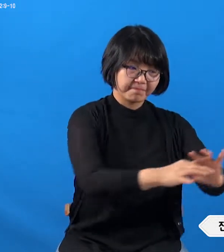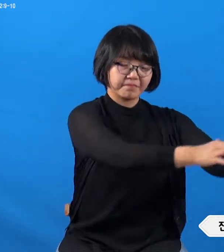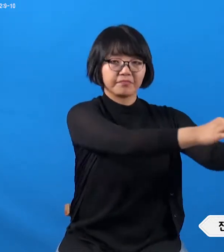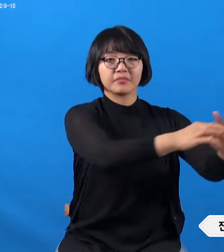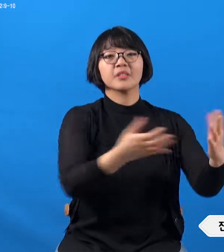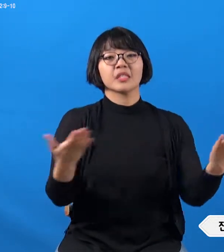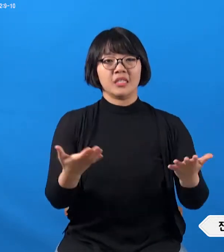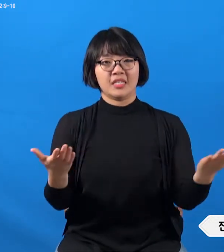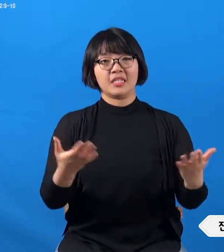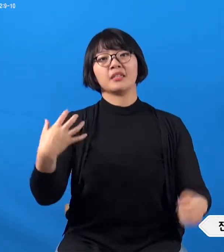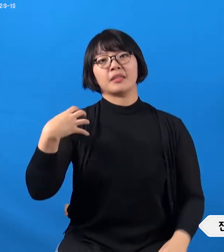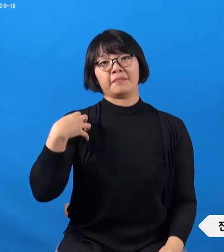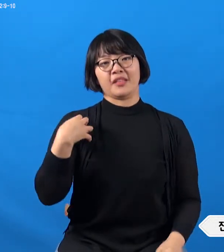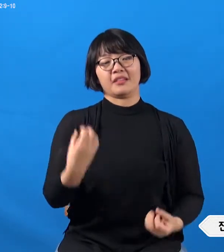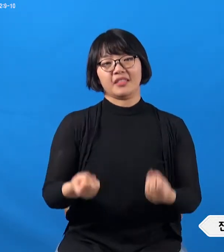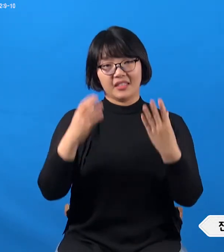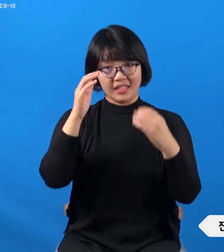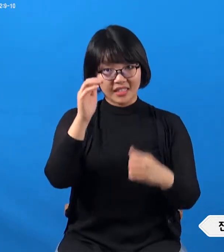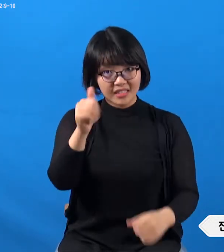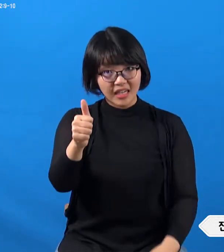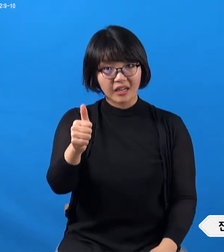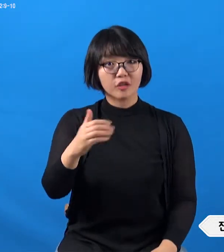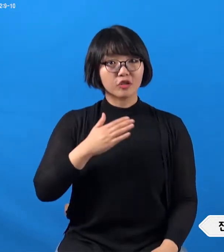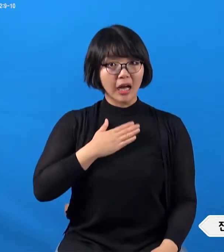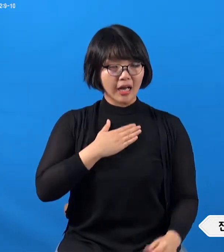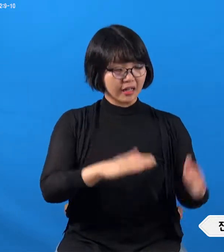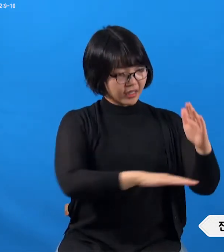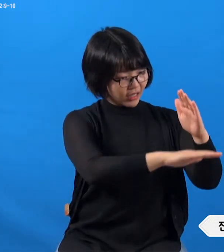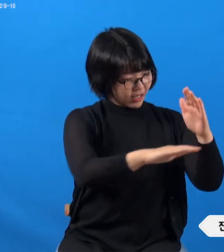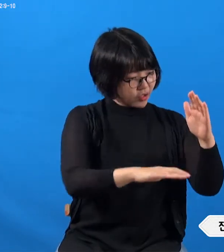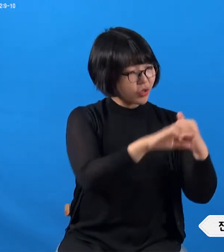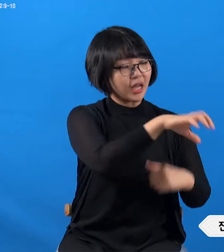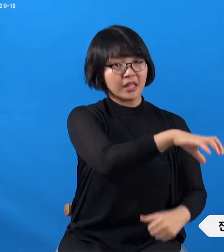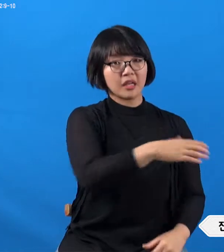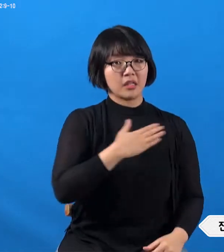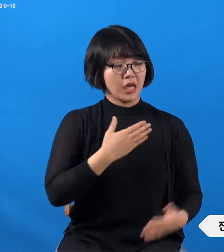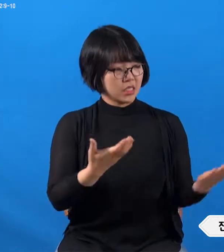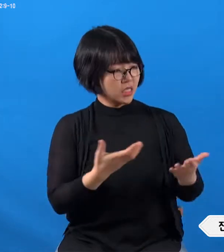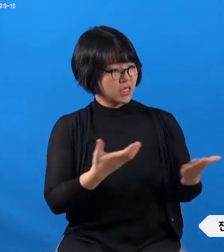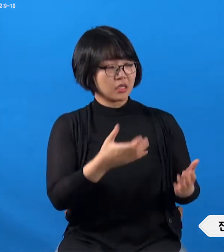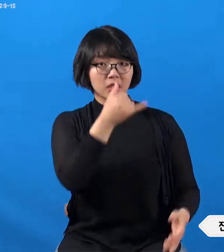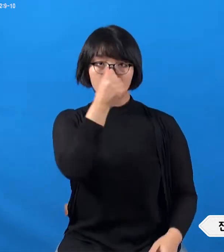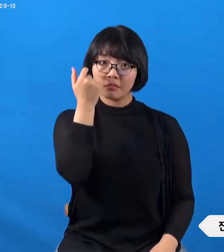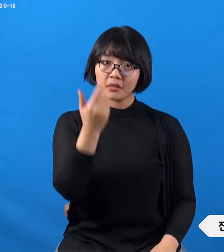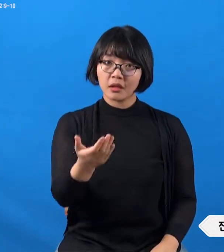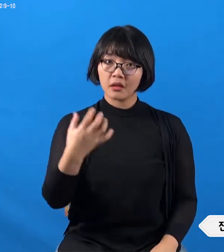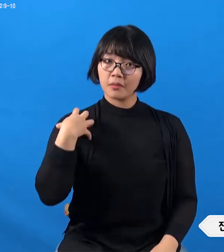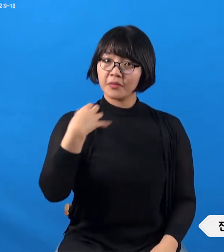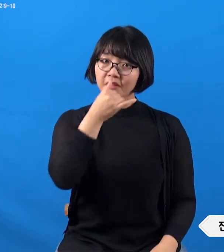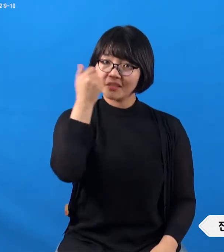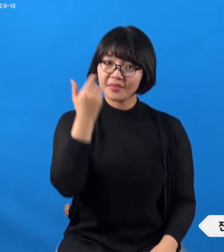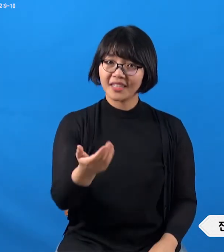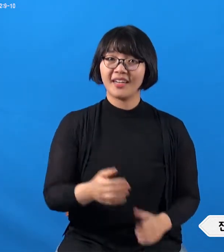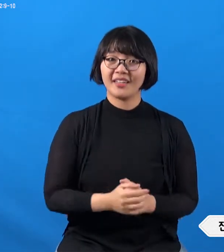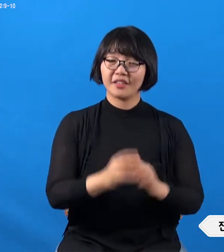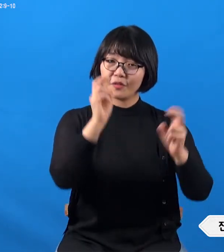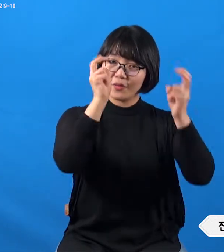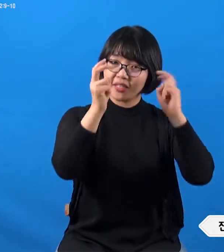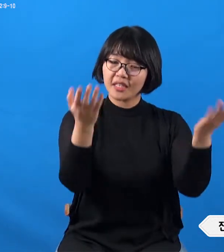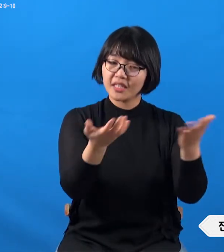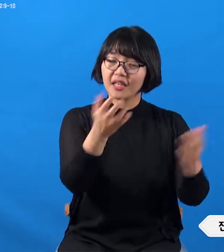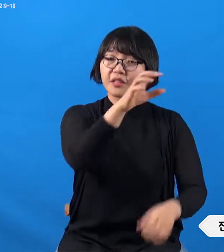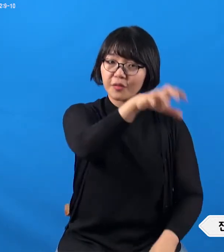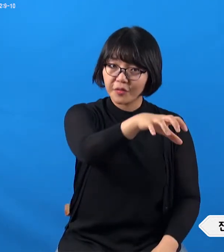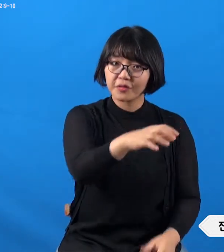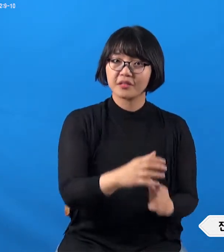놓았던 제사장의 모습. 우리의 가정에 과연 우리가 그런 다리를 놓고 있는지, 우리의 직장에,